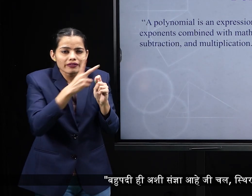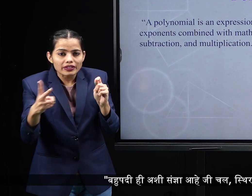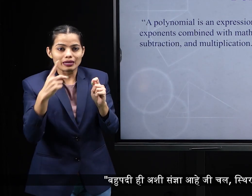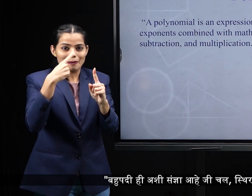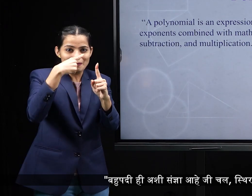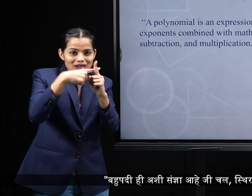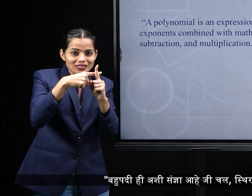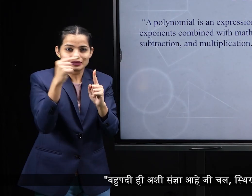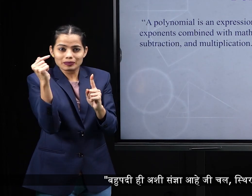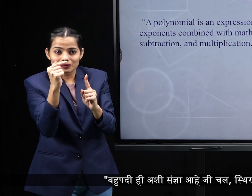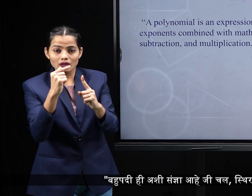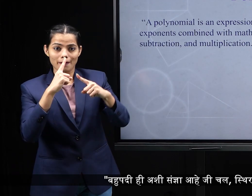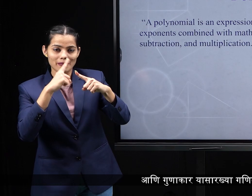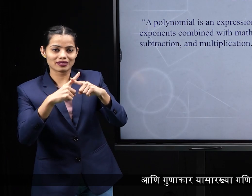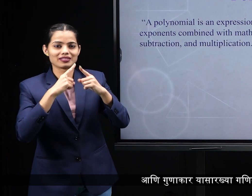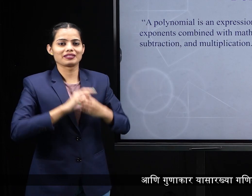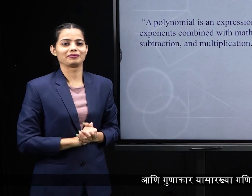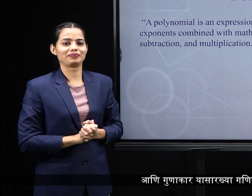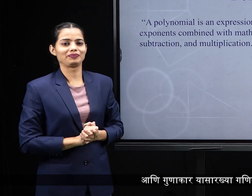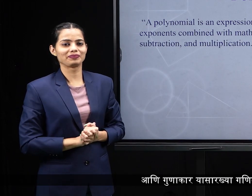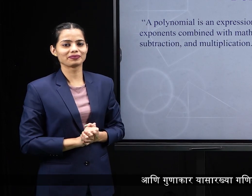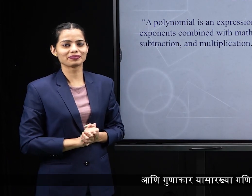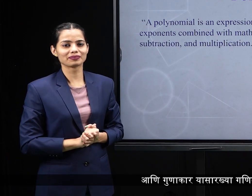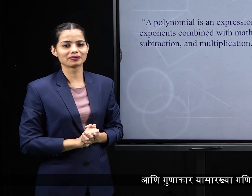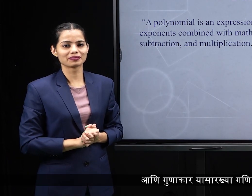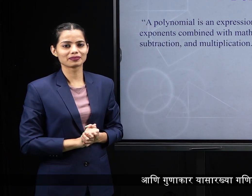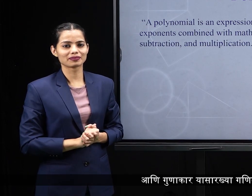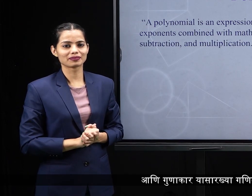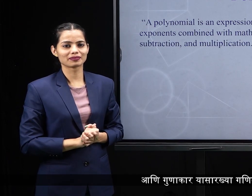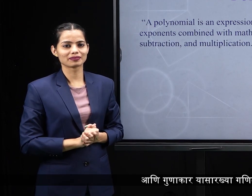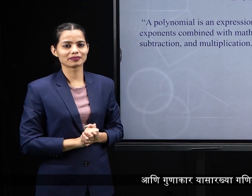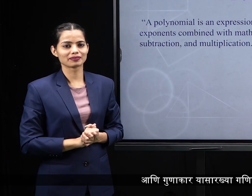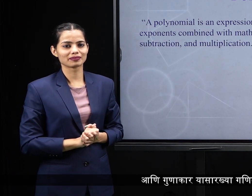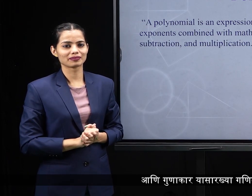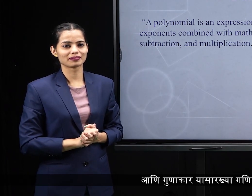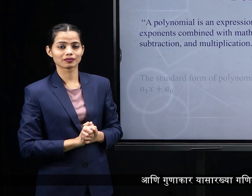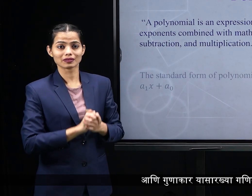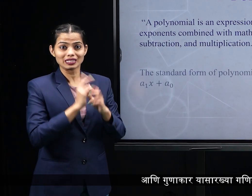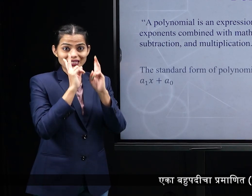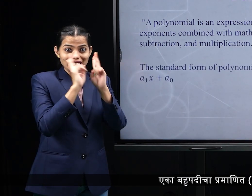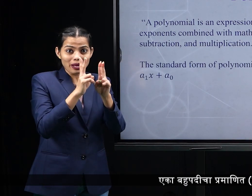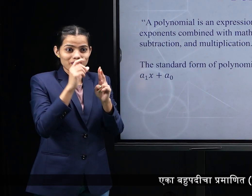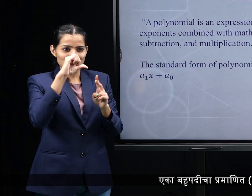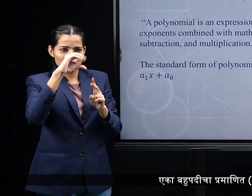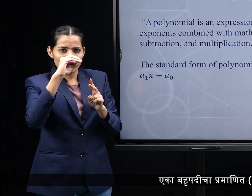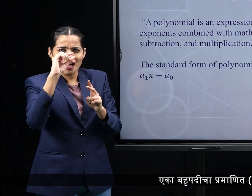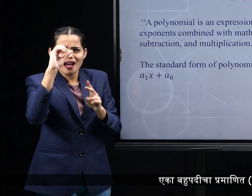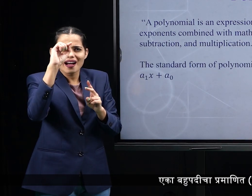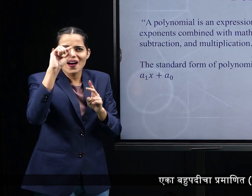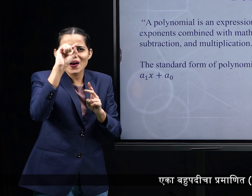ज्यामध्ये बेरीज, वजाबाकी आणि गुणाकार यासारख्या गणितीय क्रिया असतात. एका बहुपदीची प्रमाणित